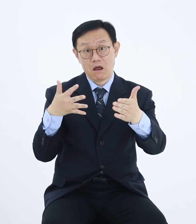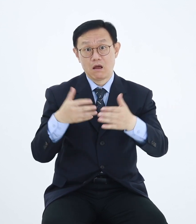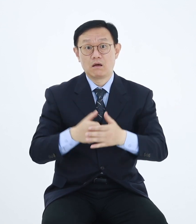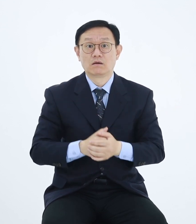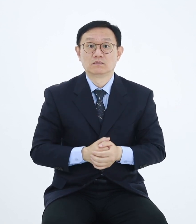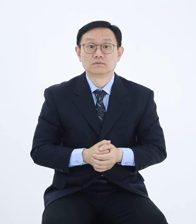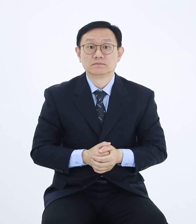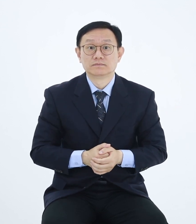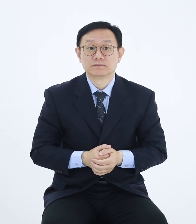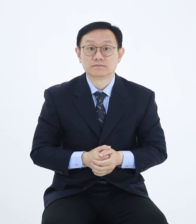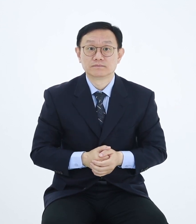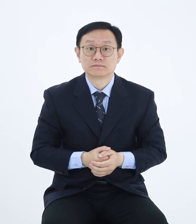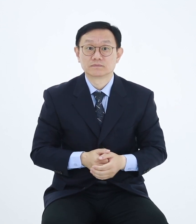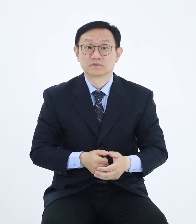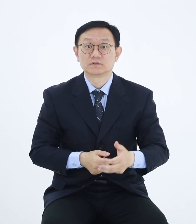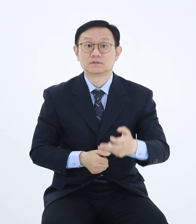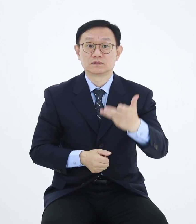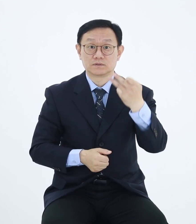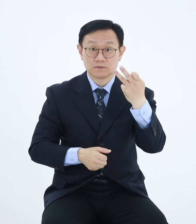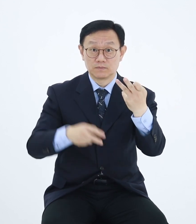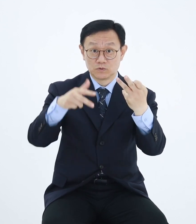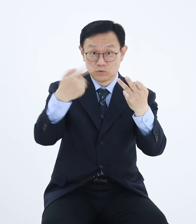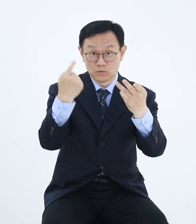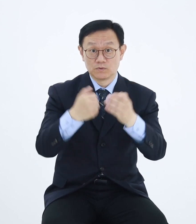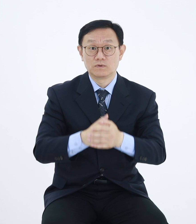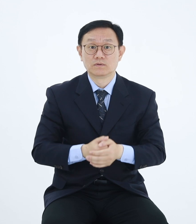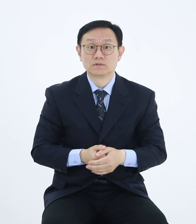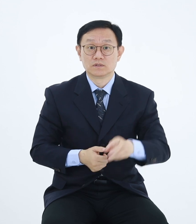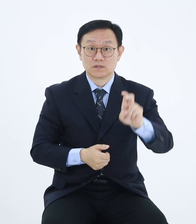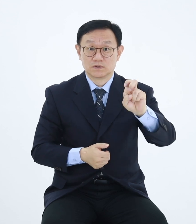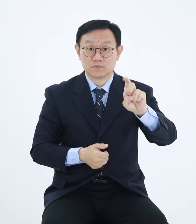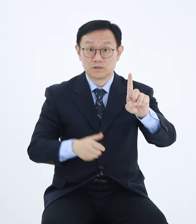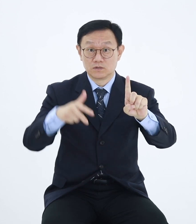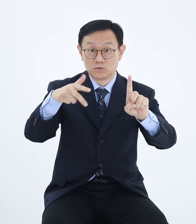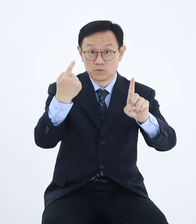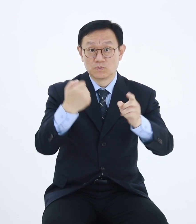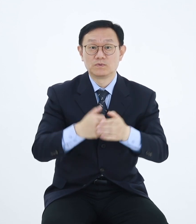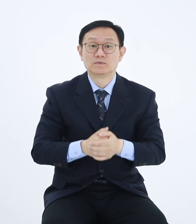관련 조항 제13조 제21조 제29조